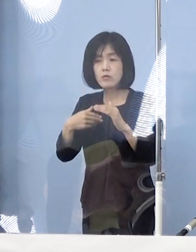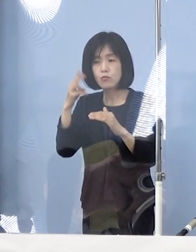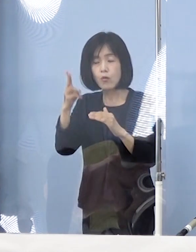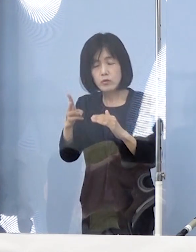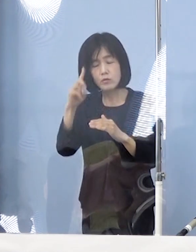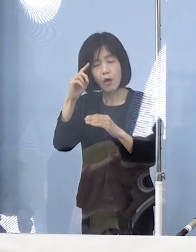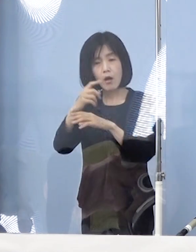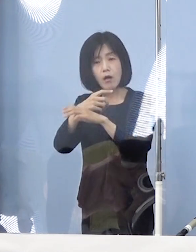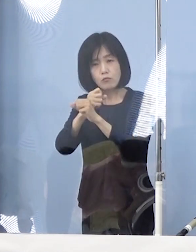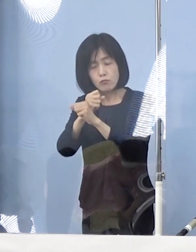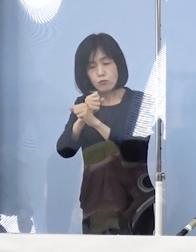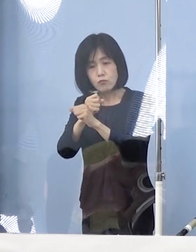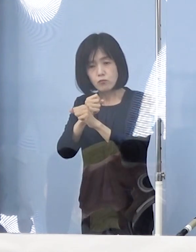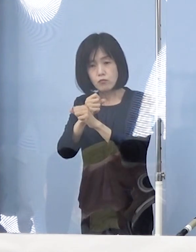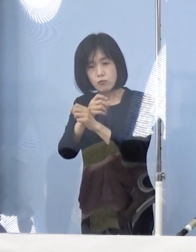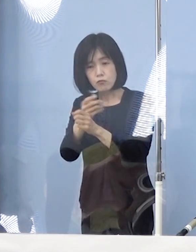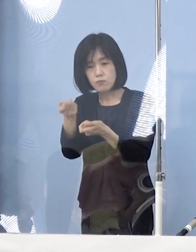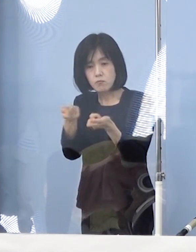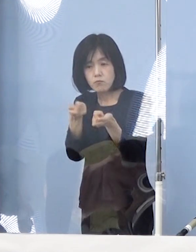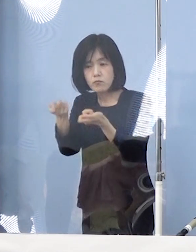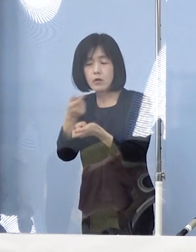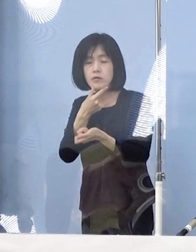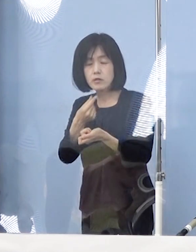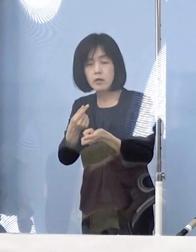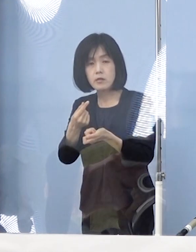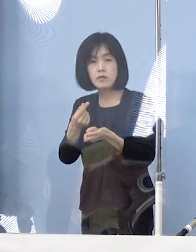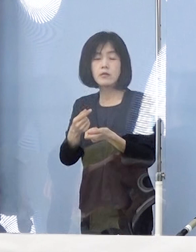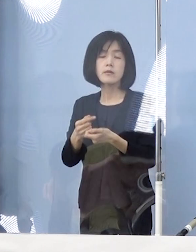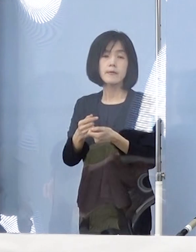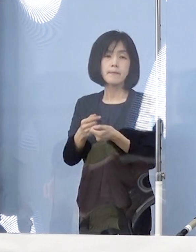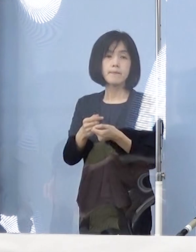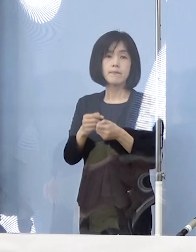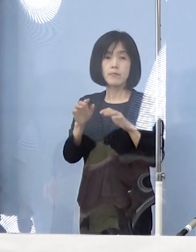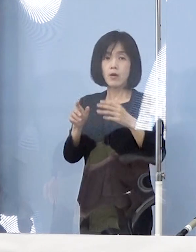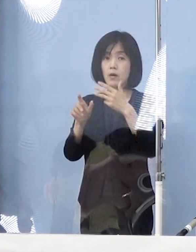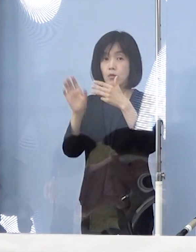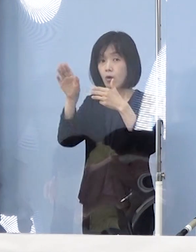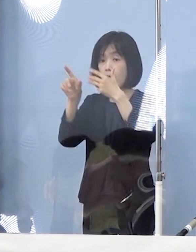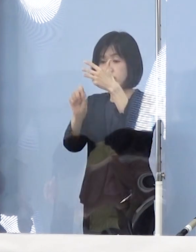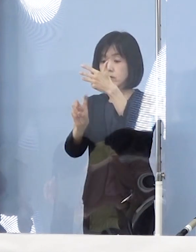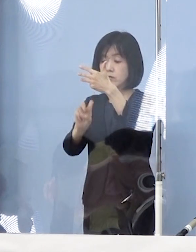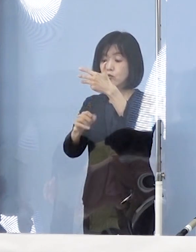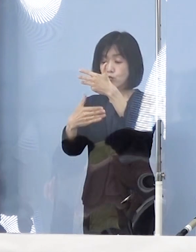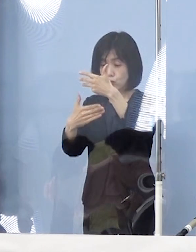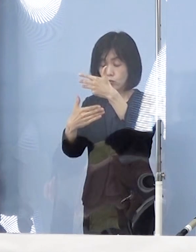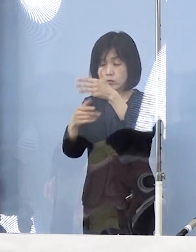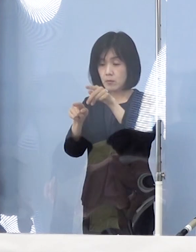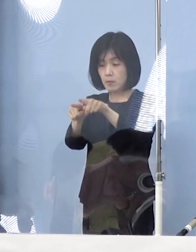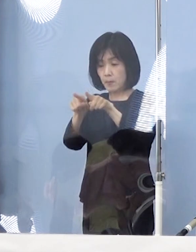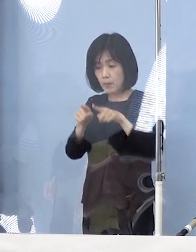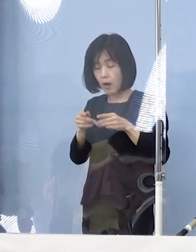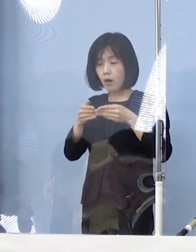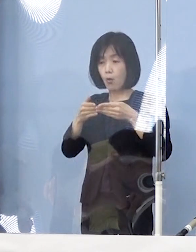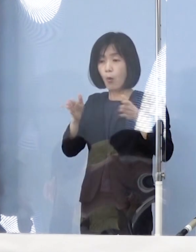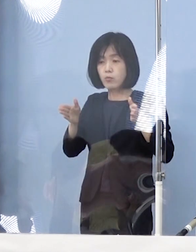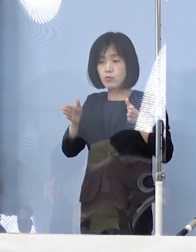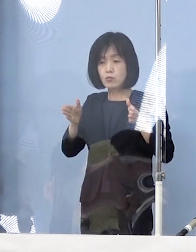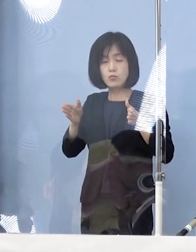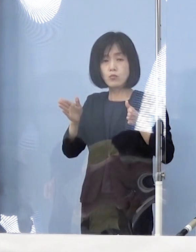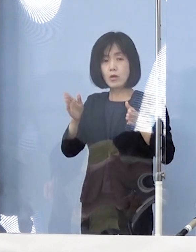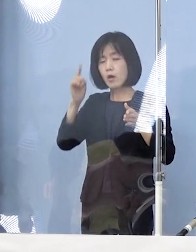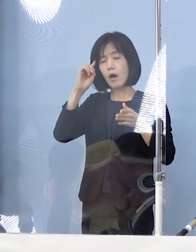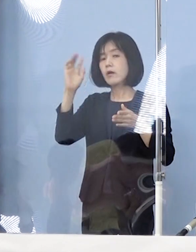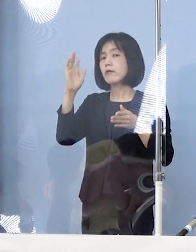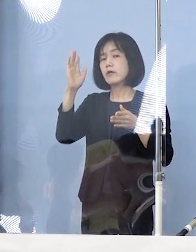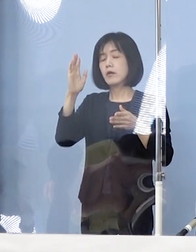していきたいというふうに考えております。ただ現時点で29日を前倒しするといったようなことまでは考えていない